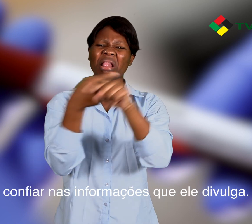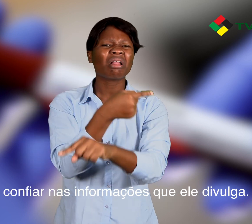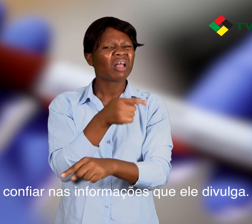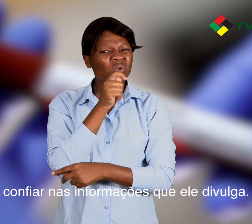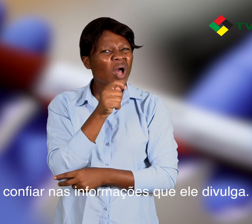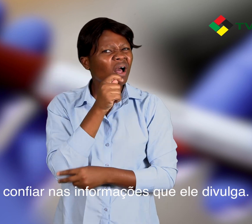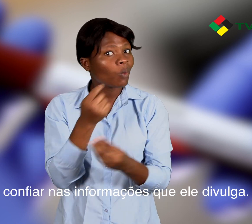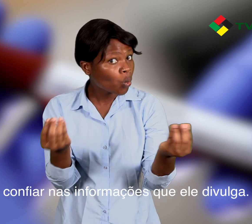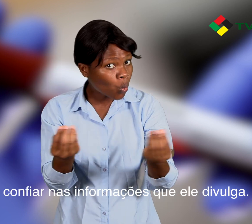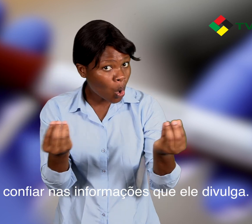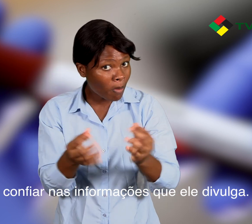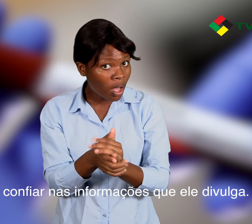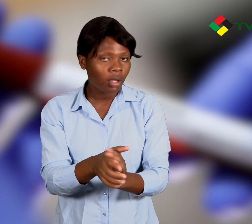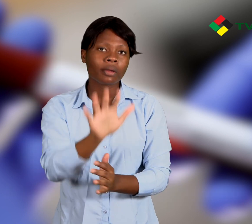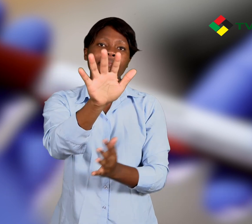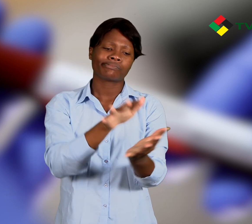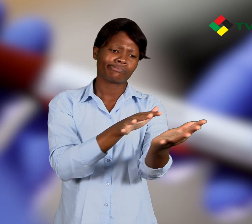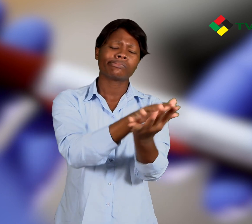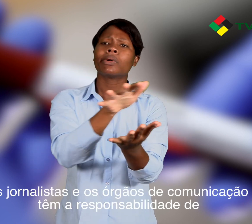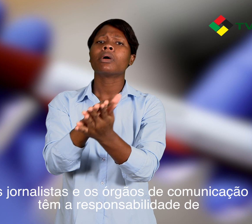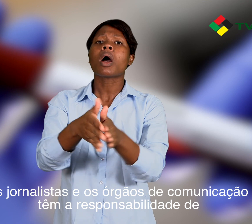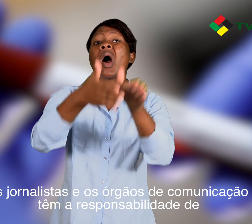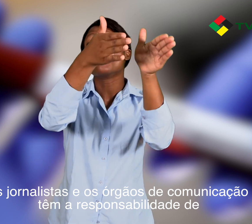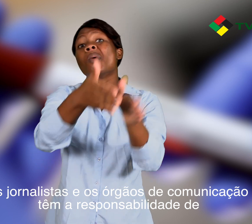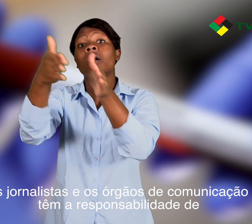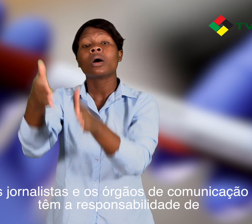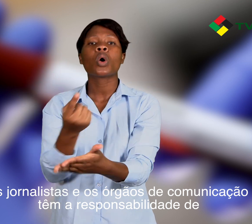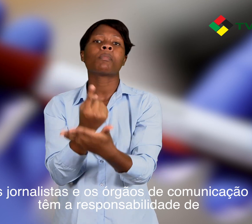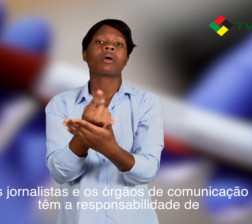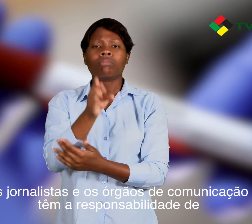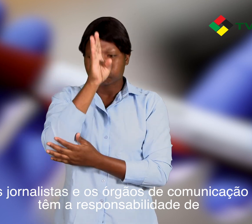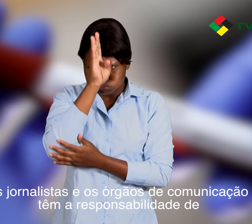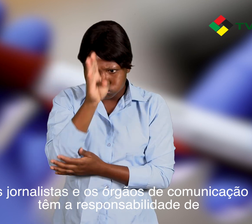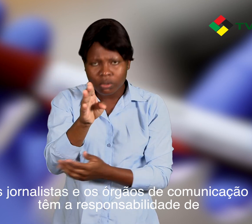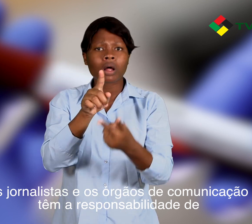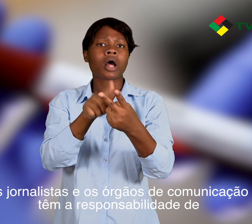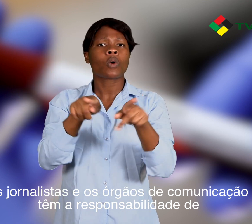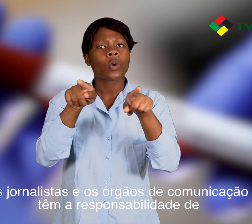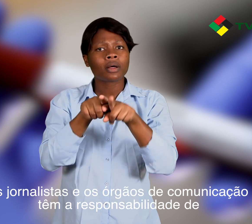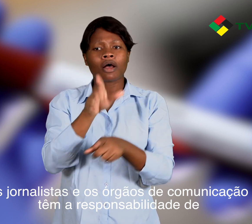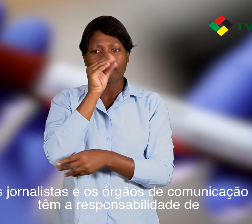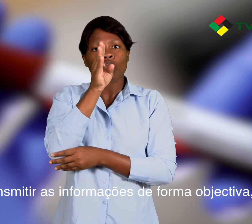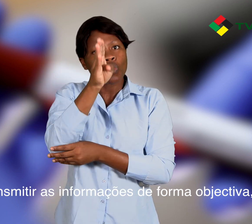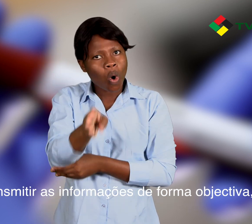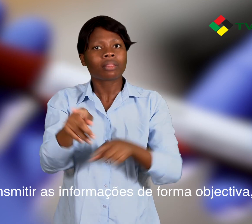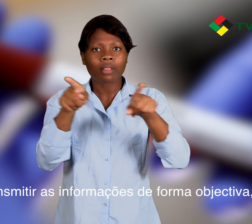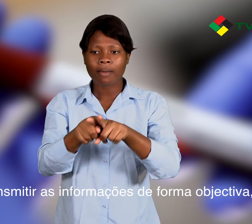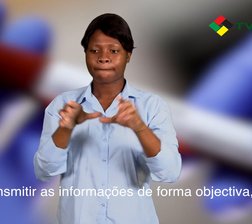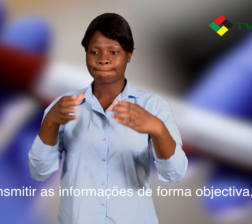nas informações que ele divulga. Os jornalistas e os órgãos de comunicação têm a responsabilidade de transmitir as informações